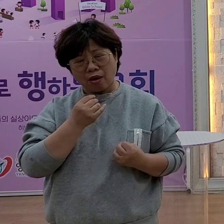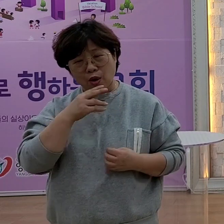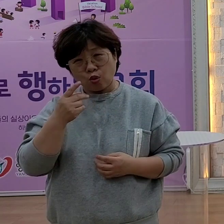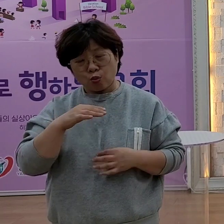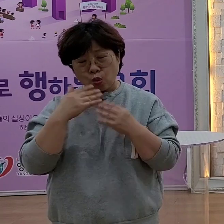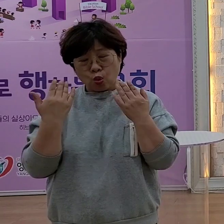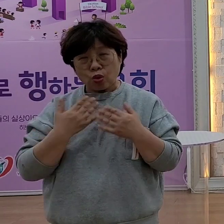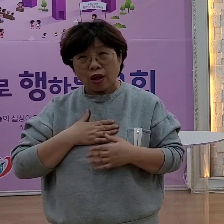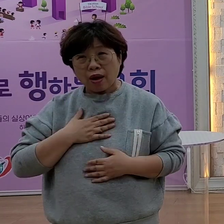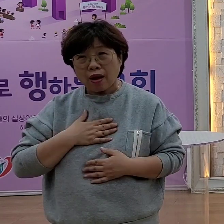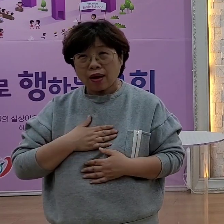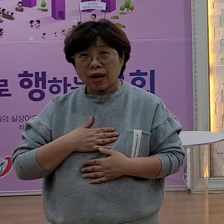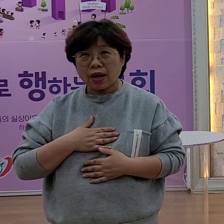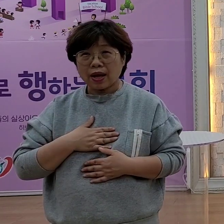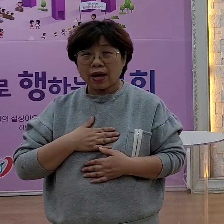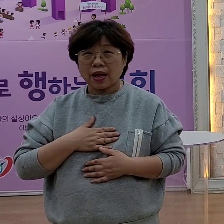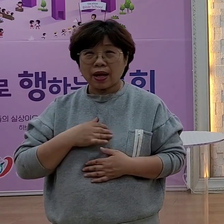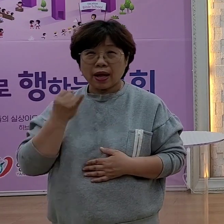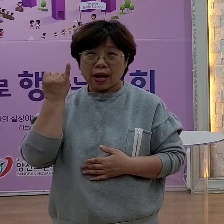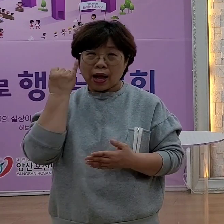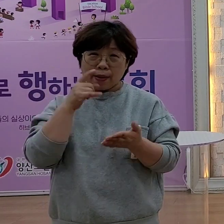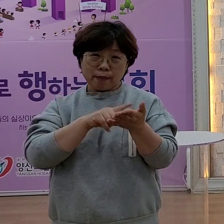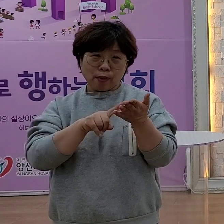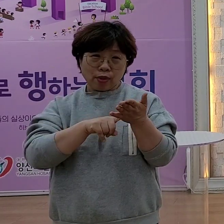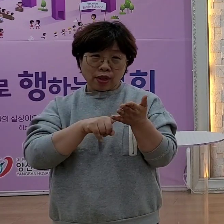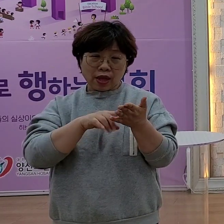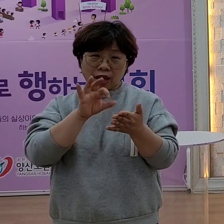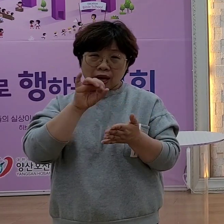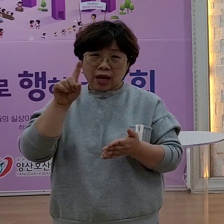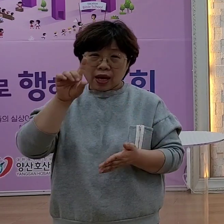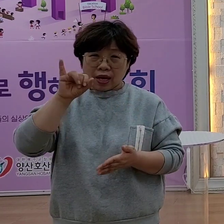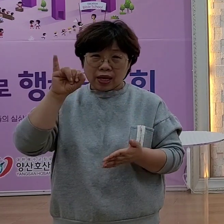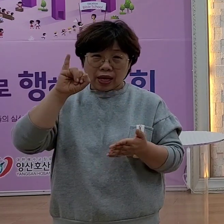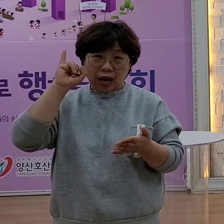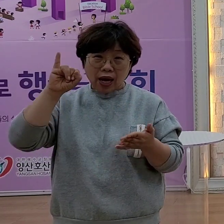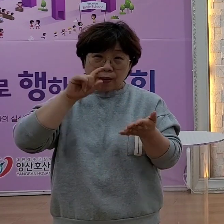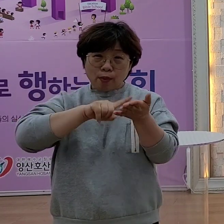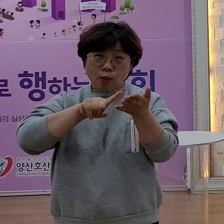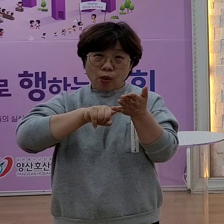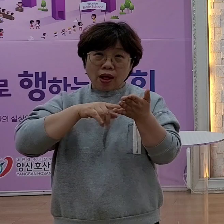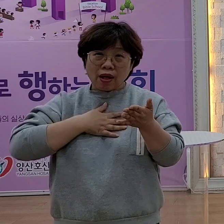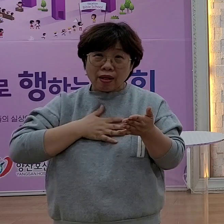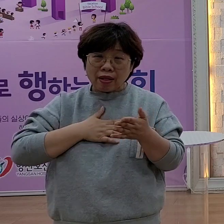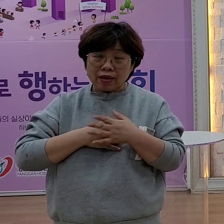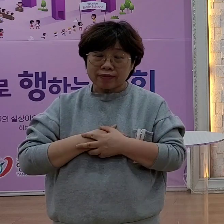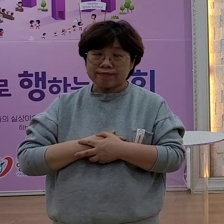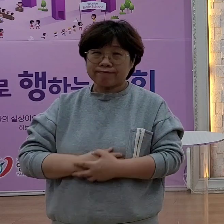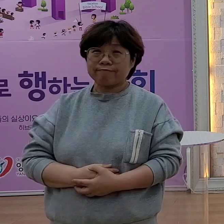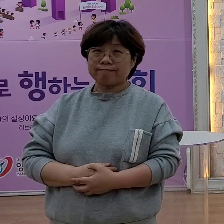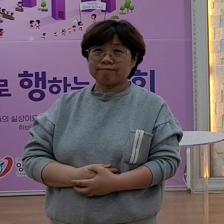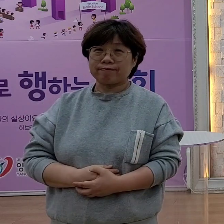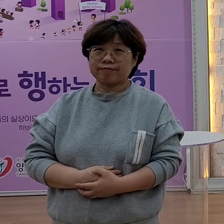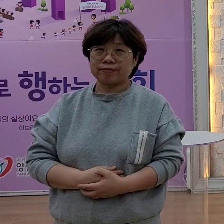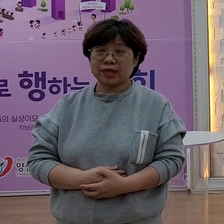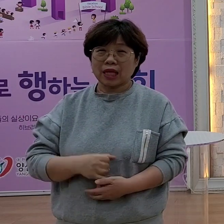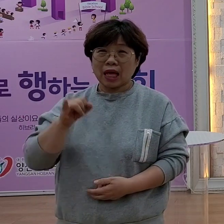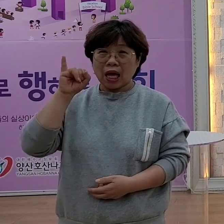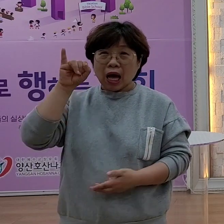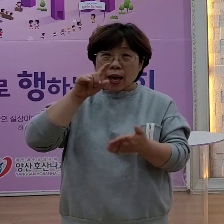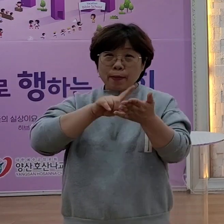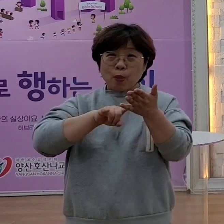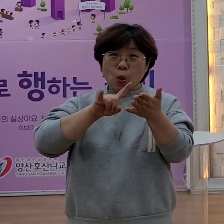텐데 아이폰 들어보셨죠? 맥북 이런 거 들어보셨잖아요. 애플이라면 아마 다 아실 텐데,